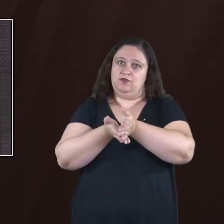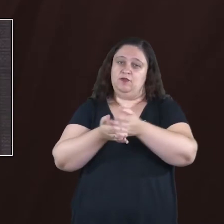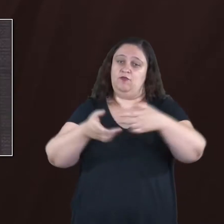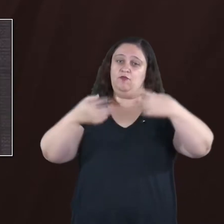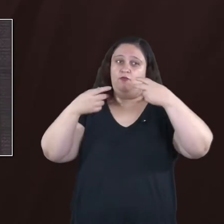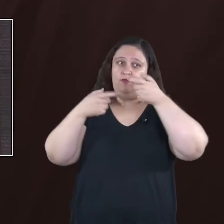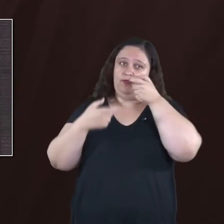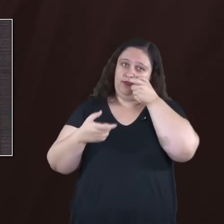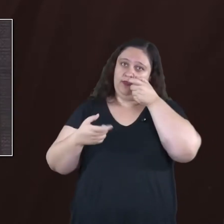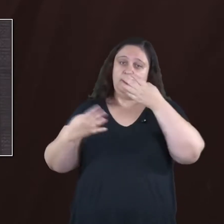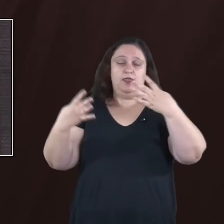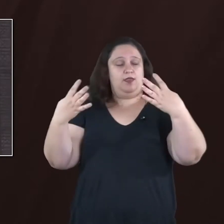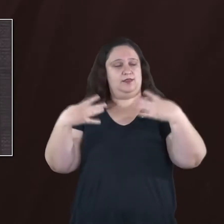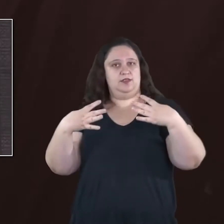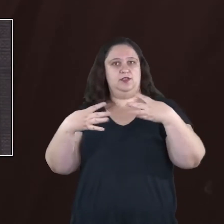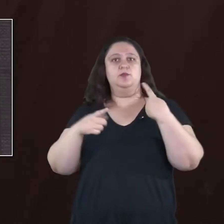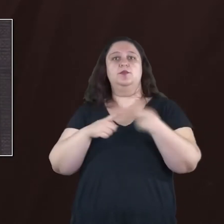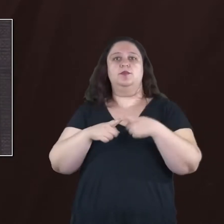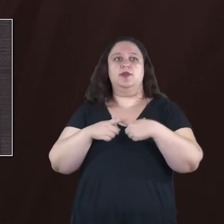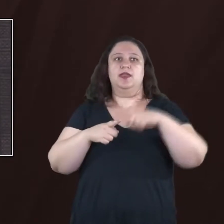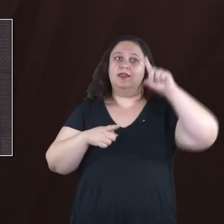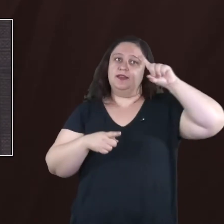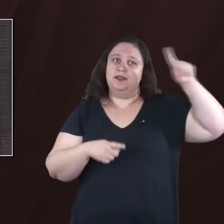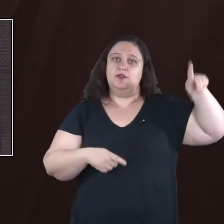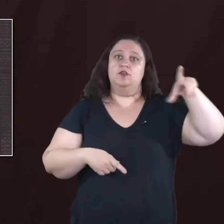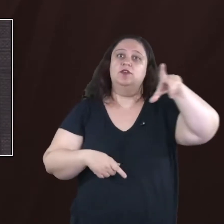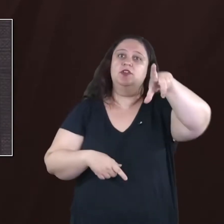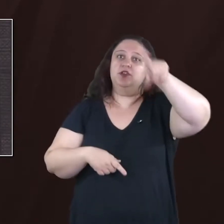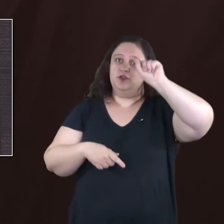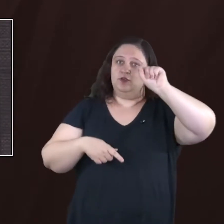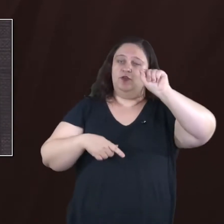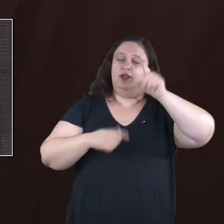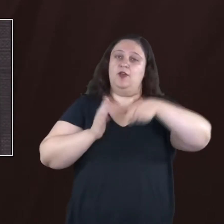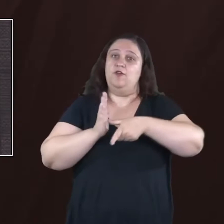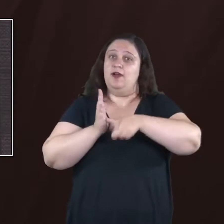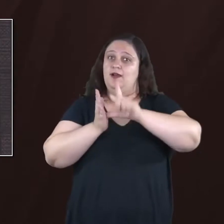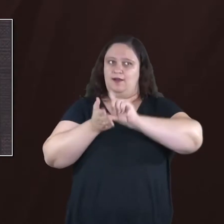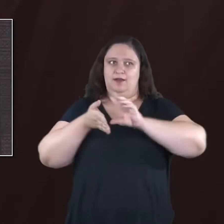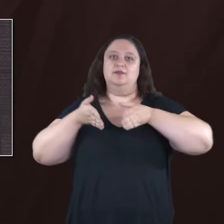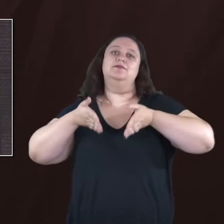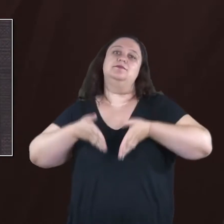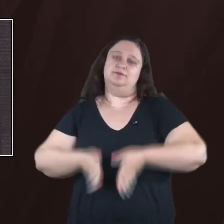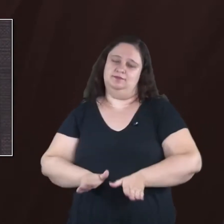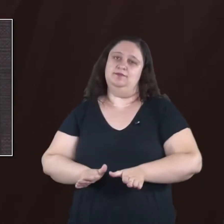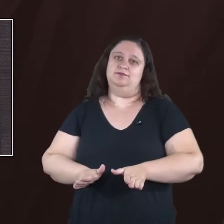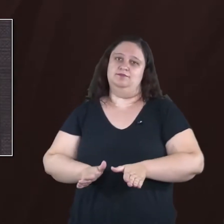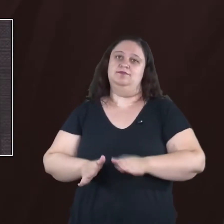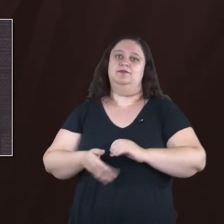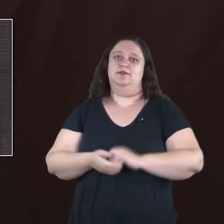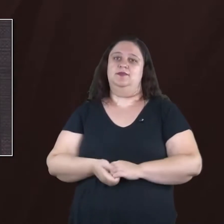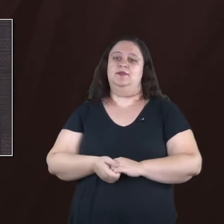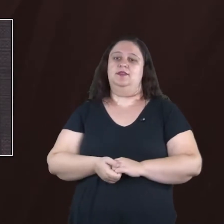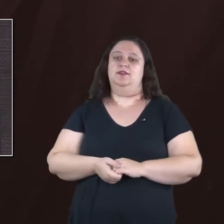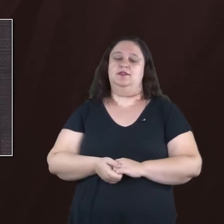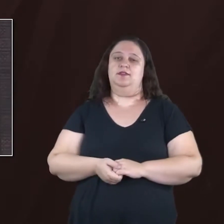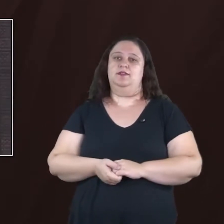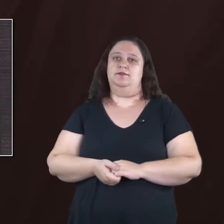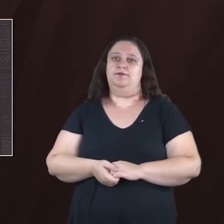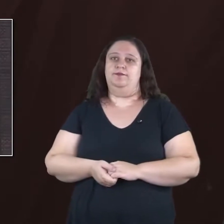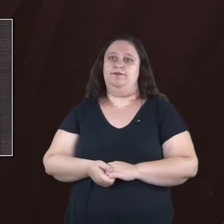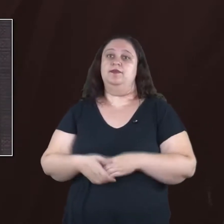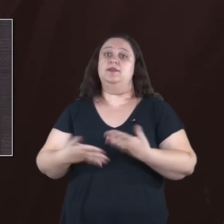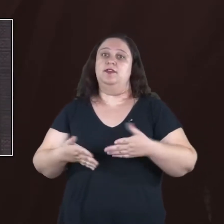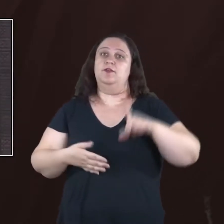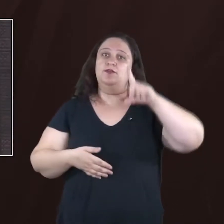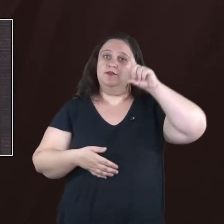essa palavra, é porque você foi separado antes de você nascer. E Deus, em dado momento, ele